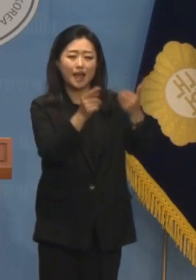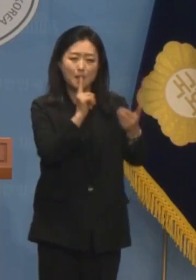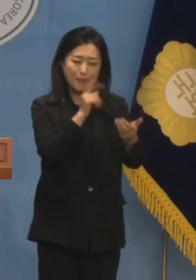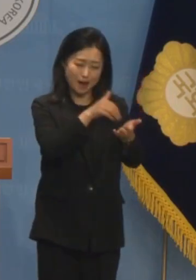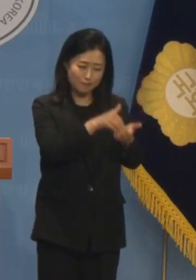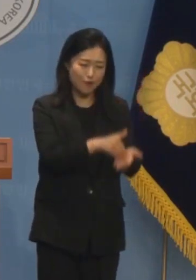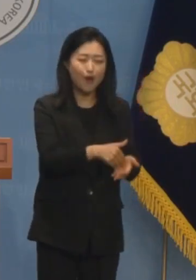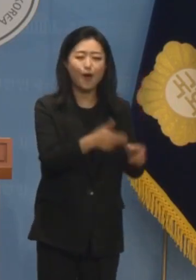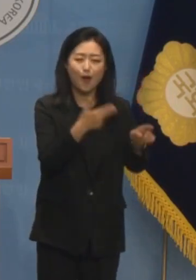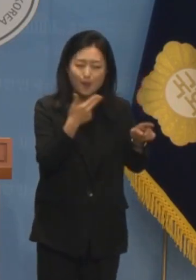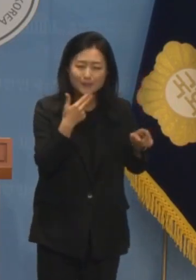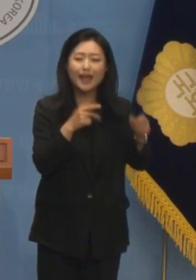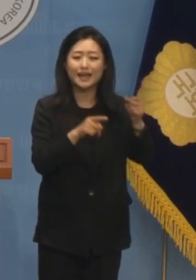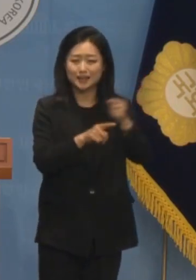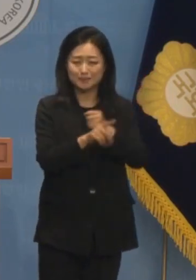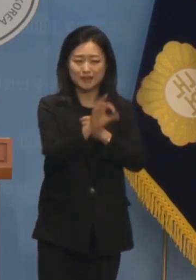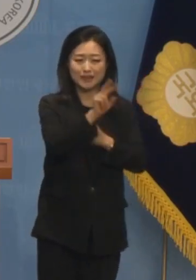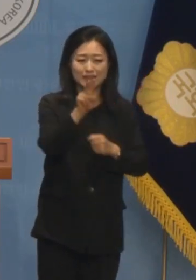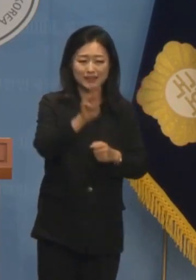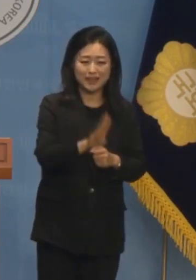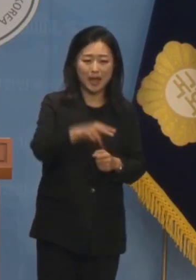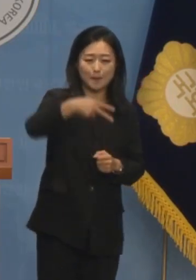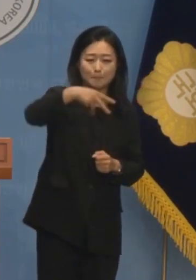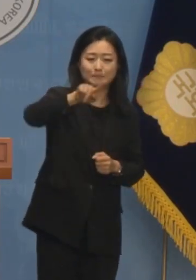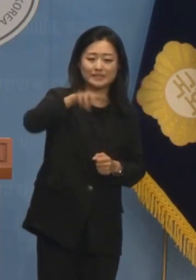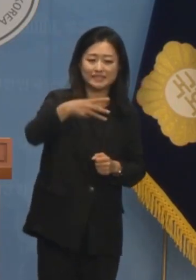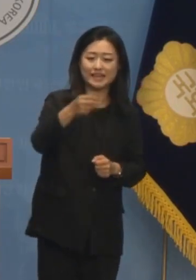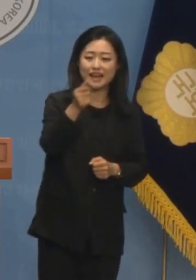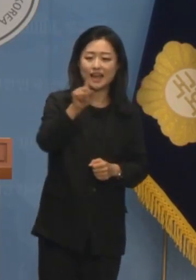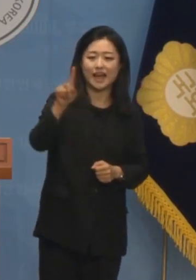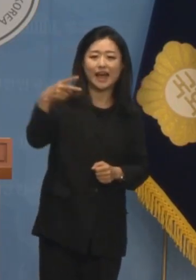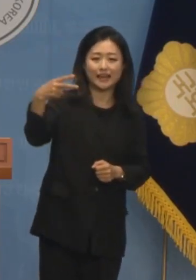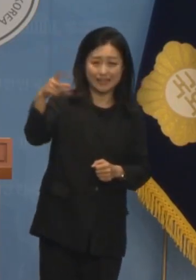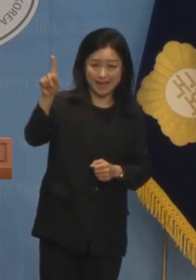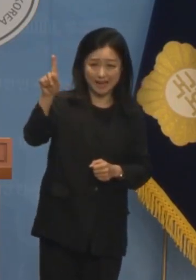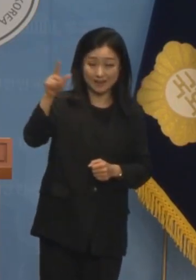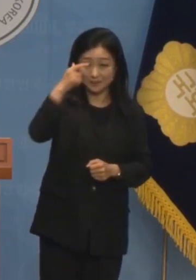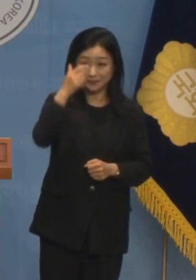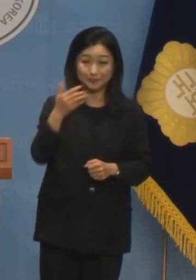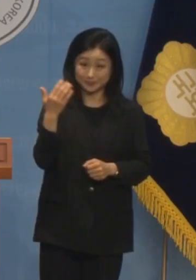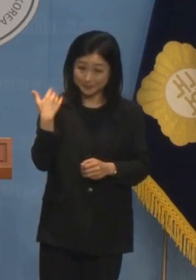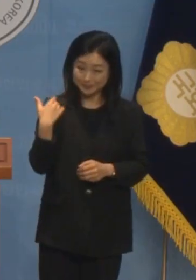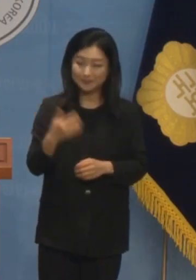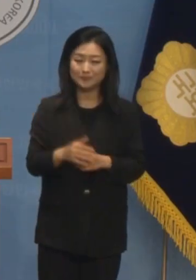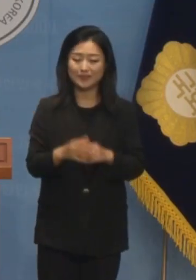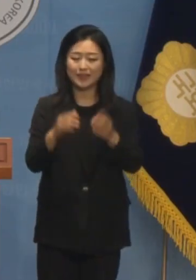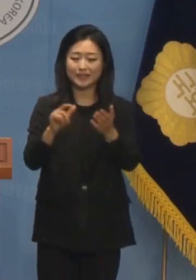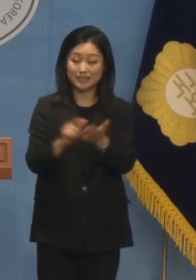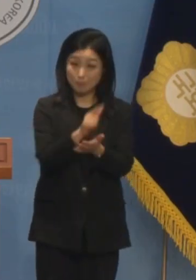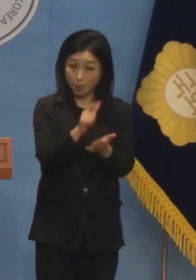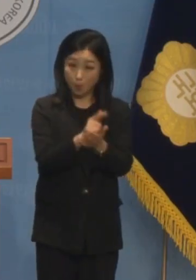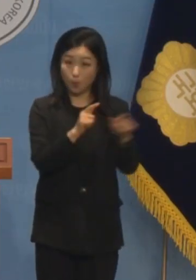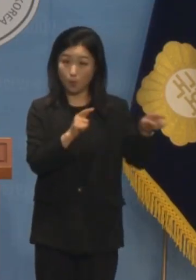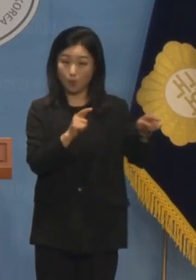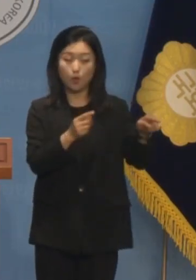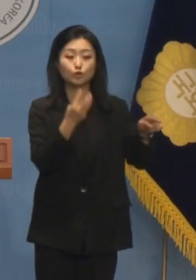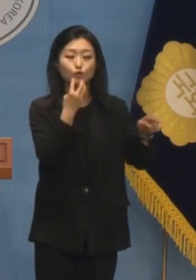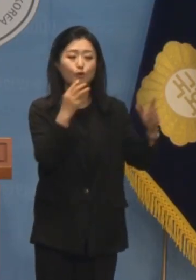뜻입니다. 한 대표는 지난 4.10 총선 때 목련이 질 때쯤 김포는 서울이 된다고